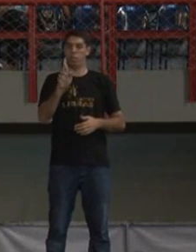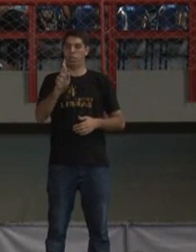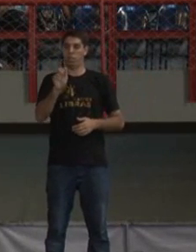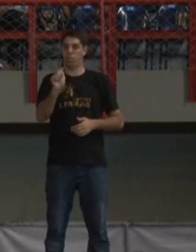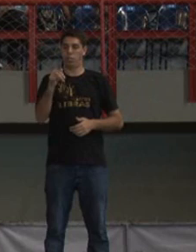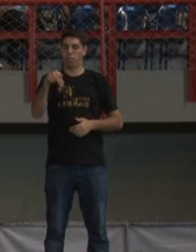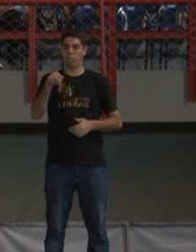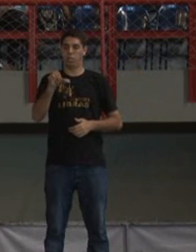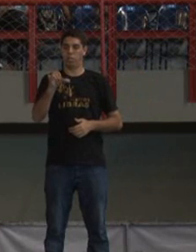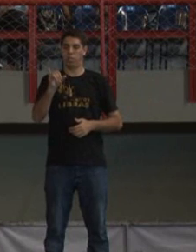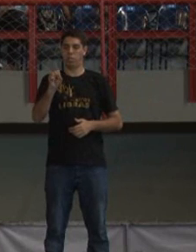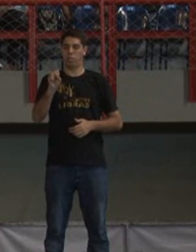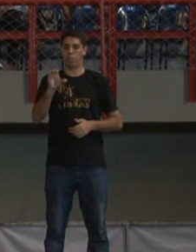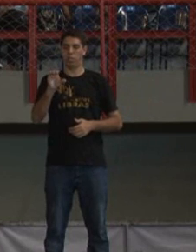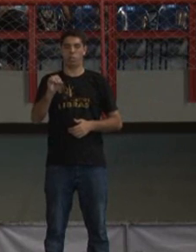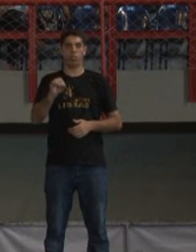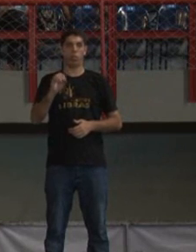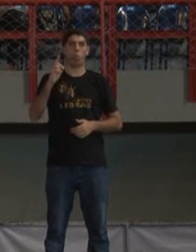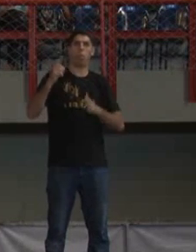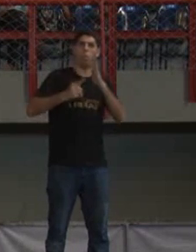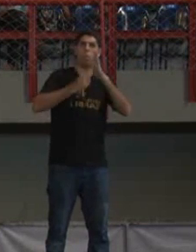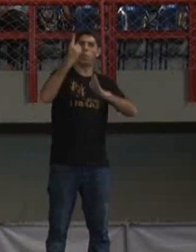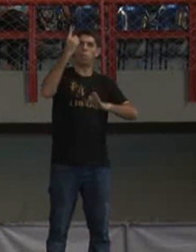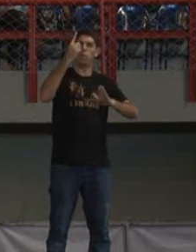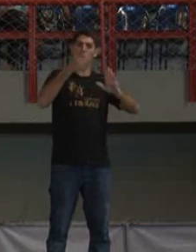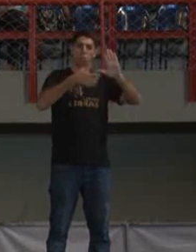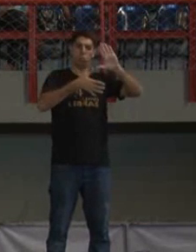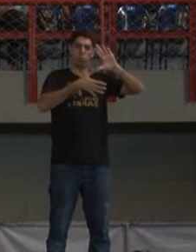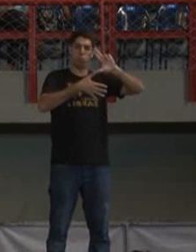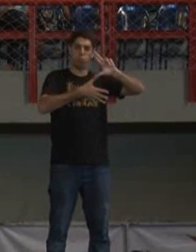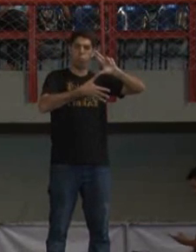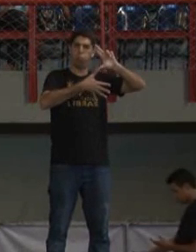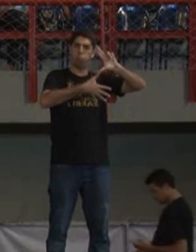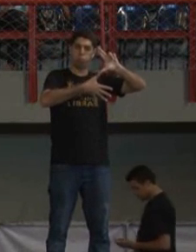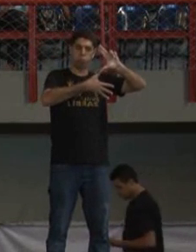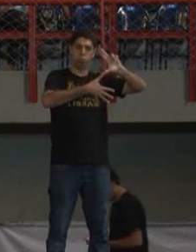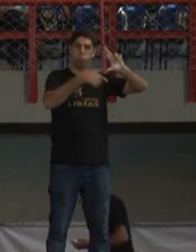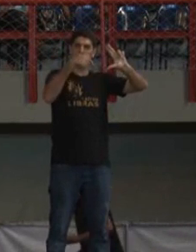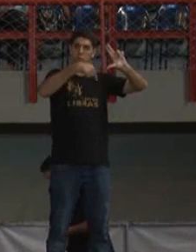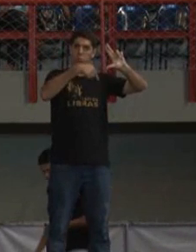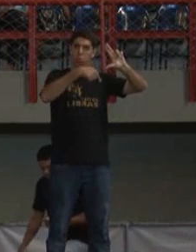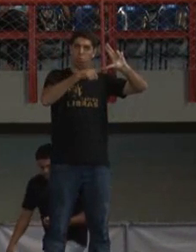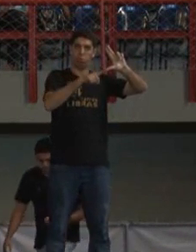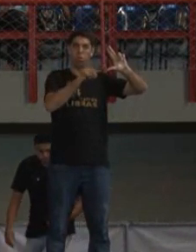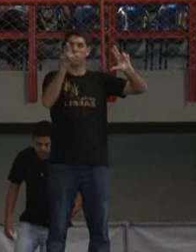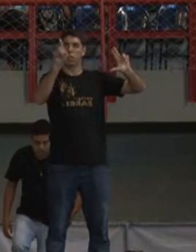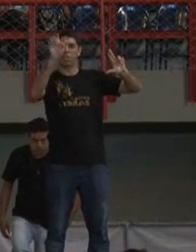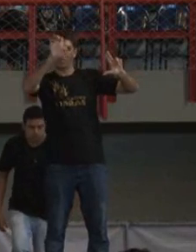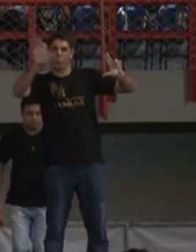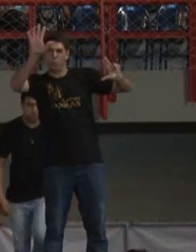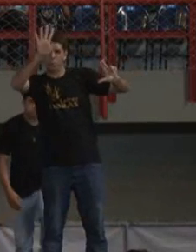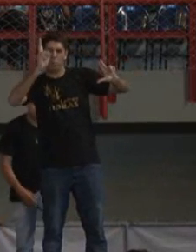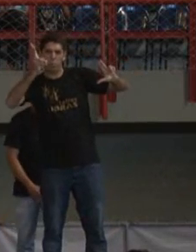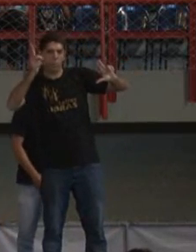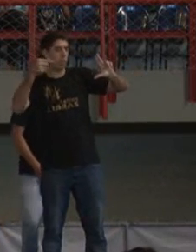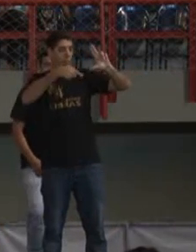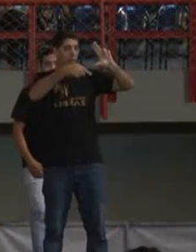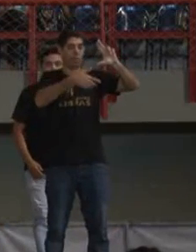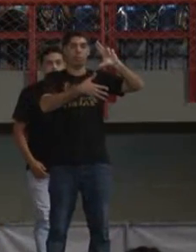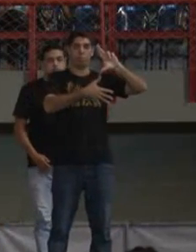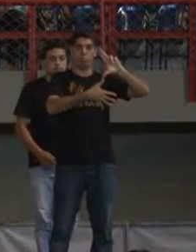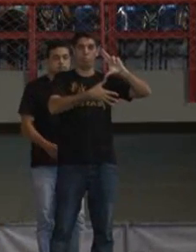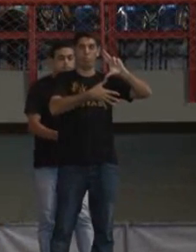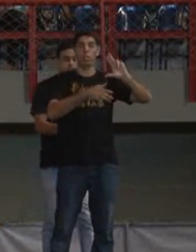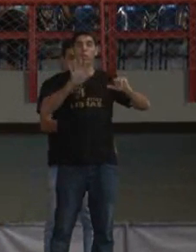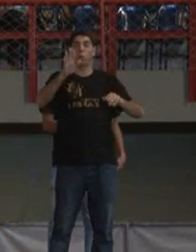cenário europeu, primeiro Papa sul-americano. Tema bom para ser cobrado. Tema 2. Papa